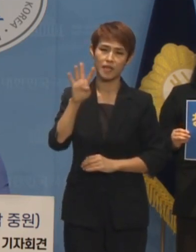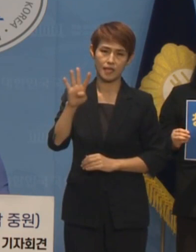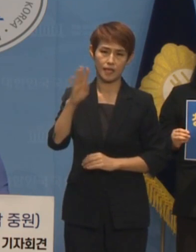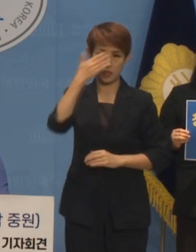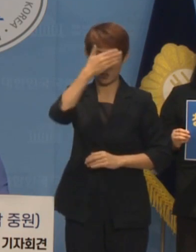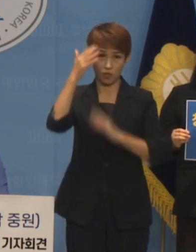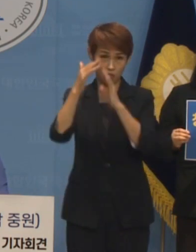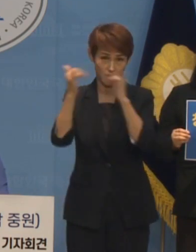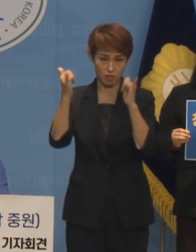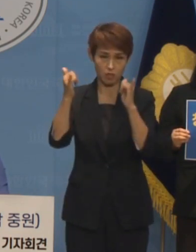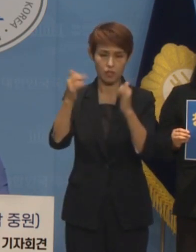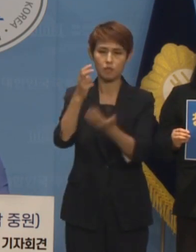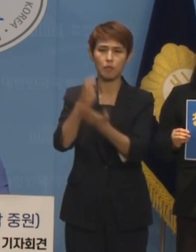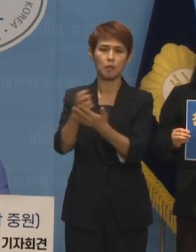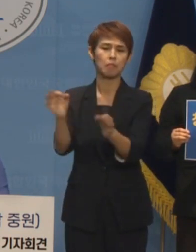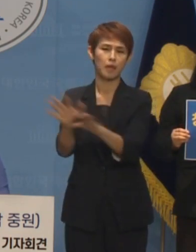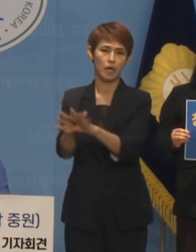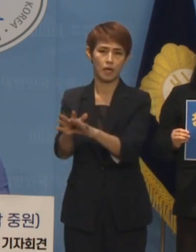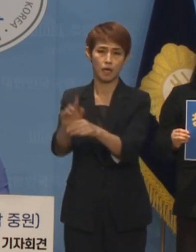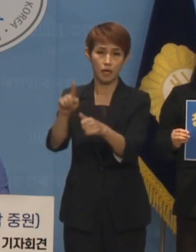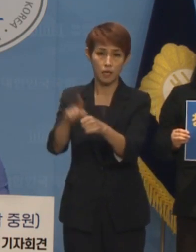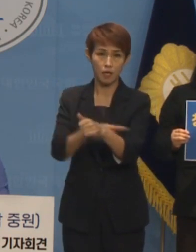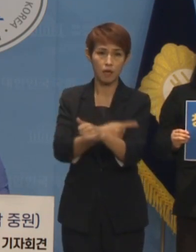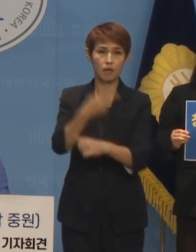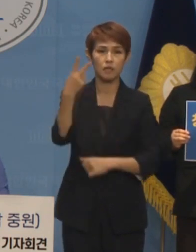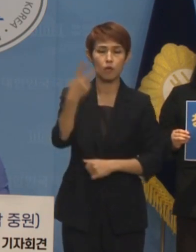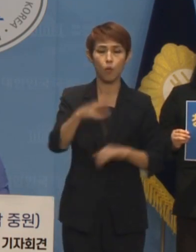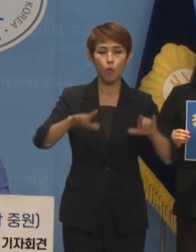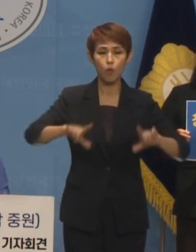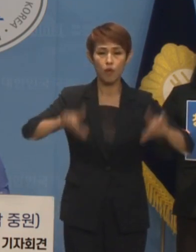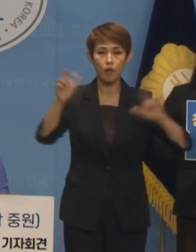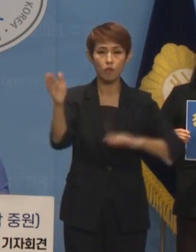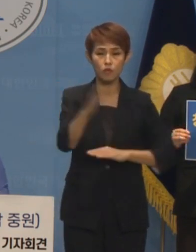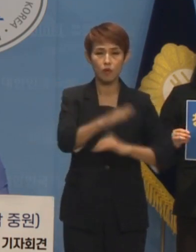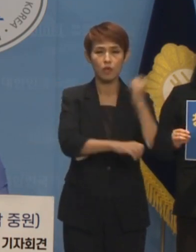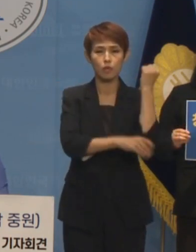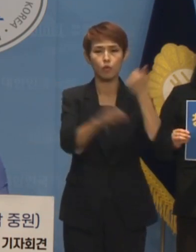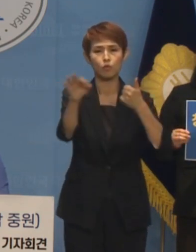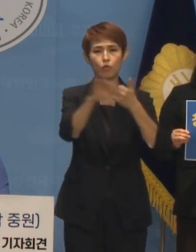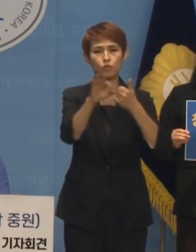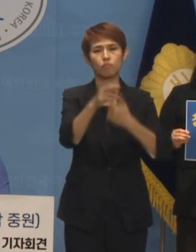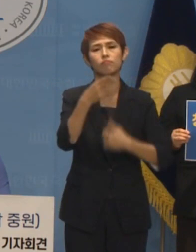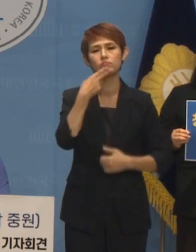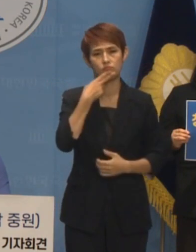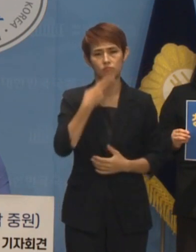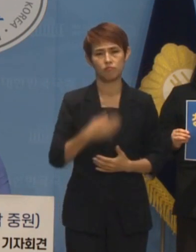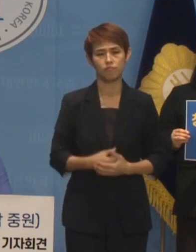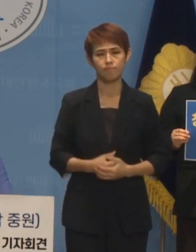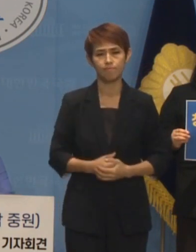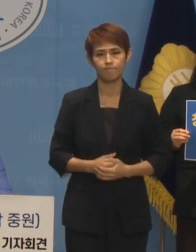조례 폐지에 따라 2024년부터 청년 기본소득을 받지 못하고 있는 상황입니다.